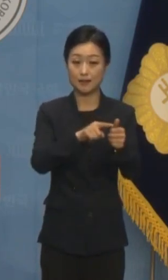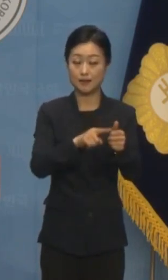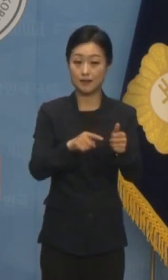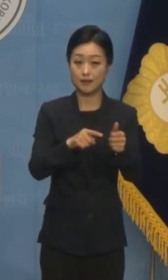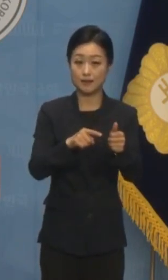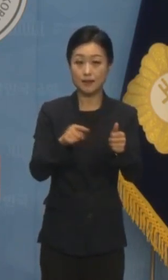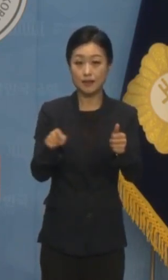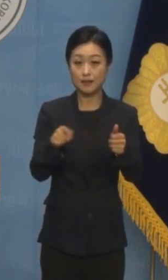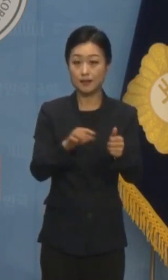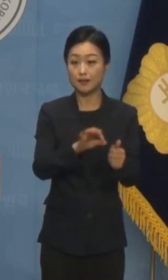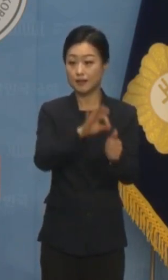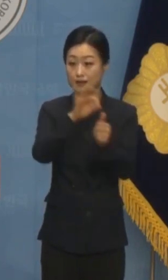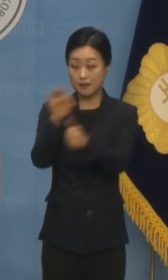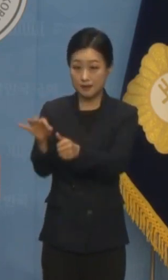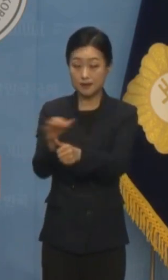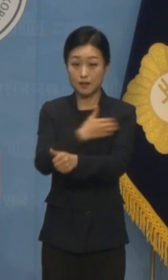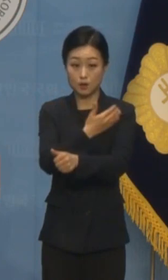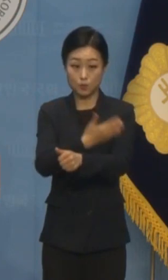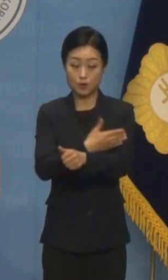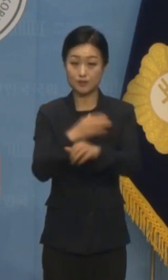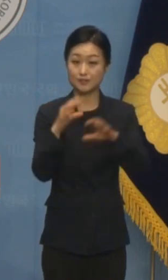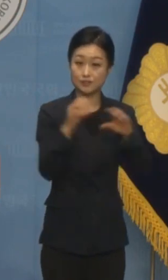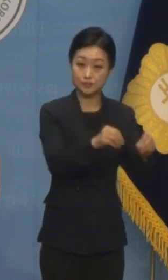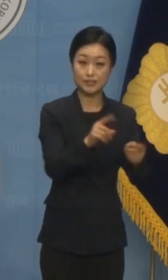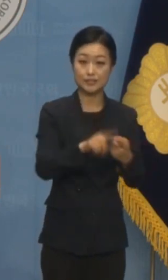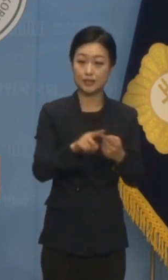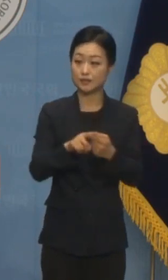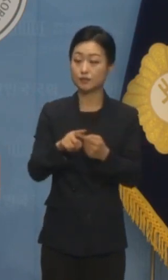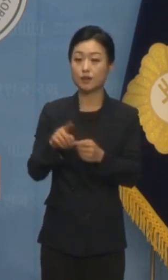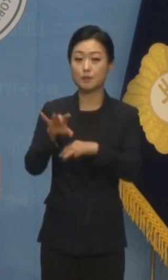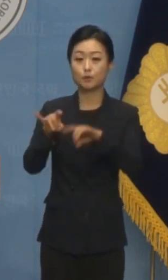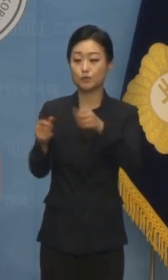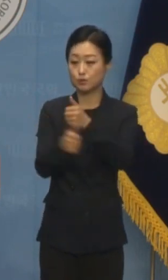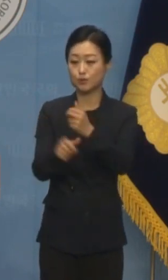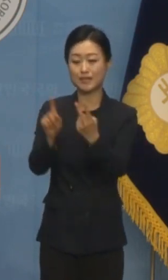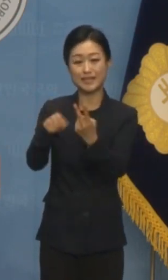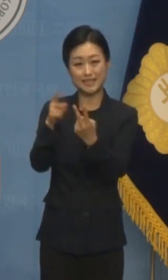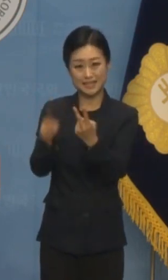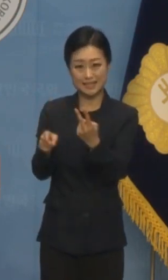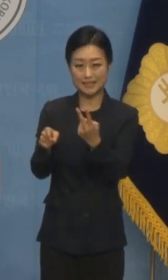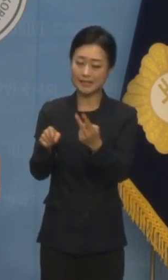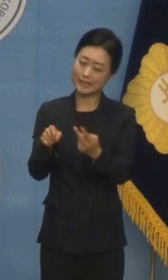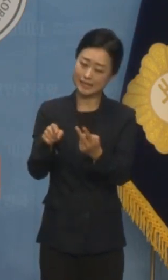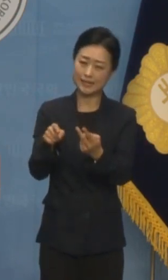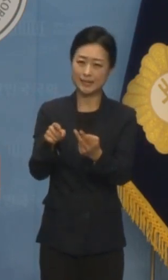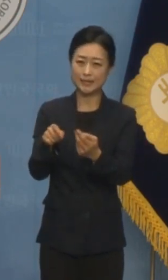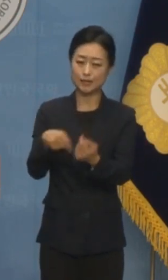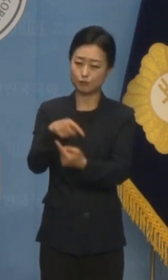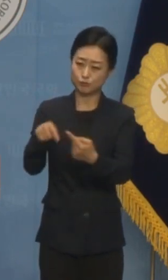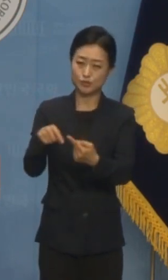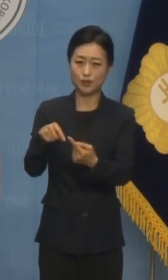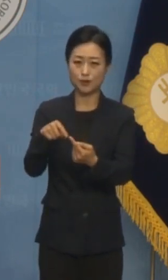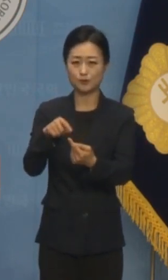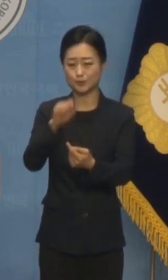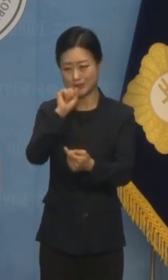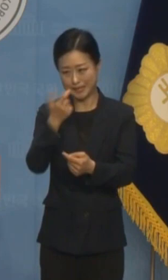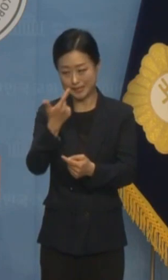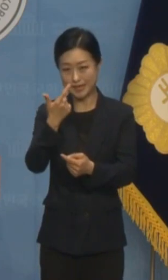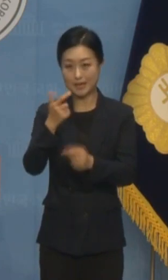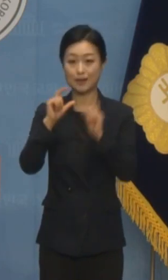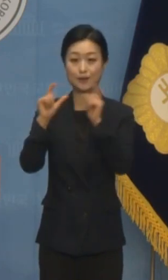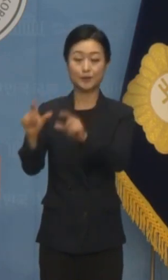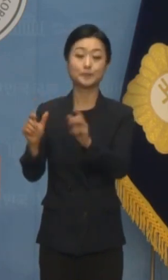항고를 기각하면서 2인체제 의결은 방통위법의 입법 목적을 저해할 우려가 있다고 판시한 바